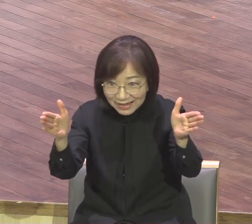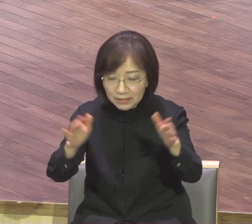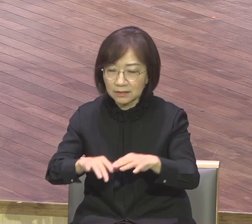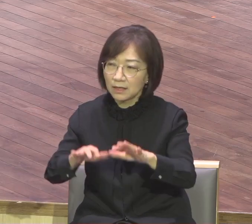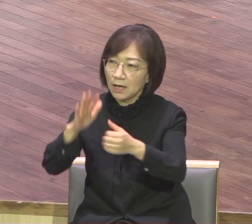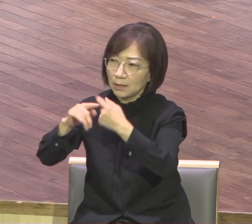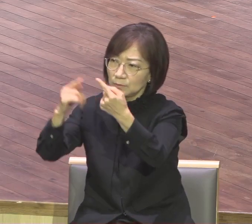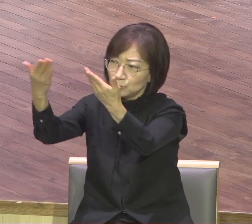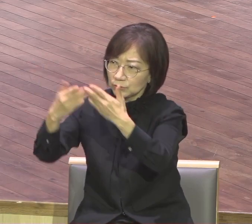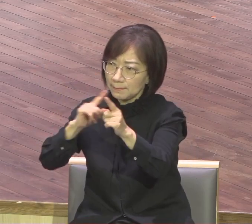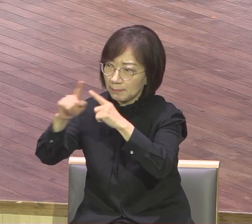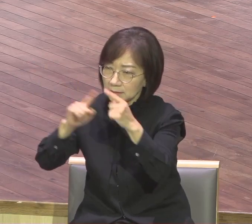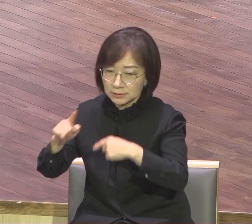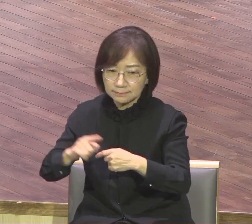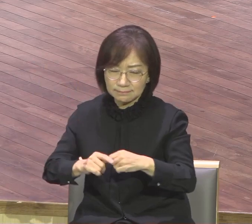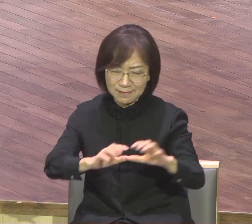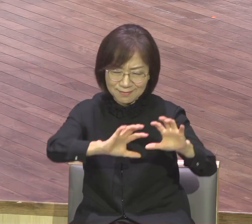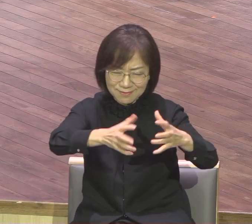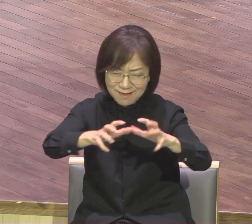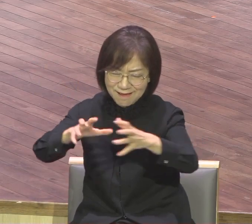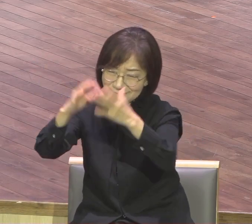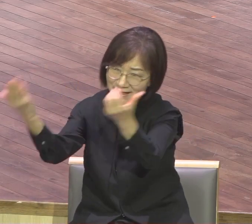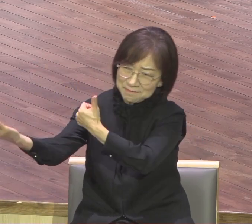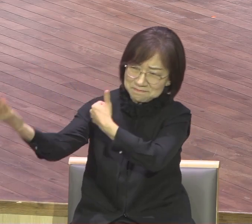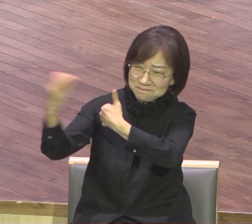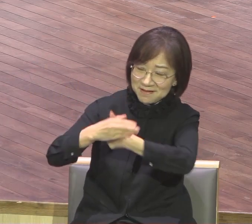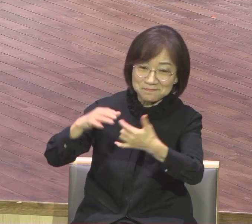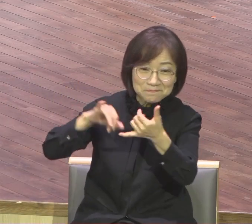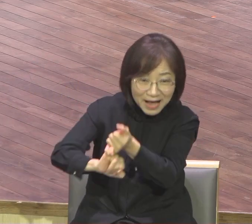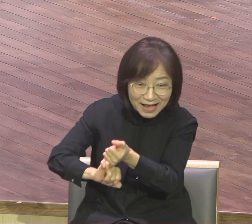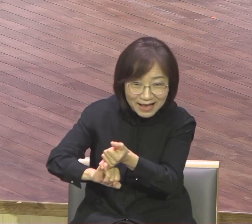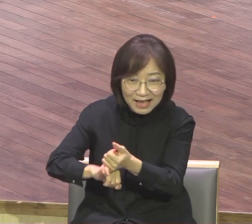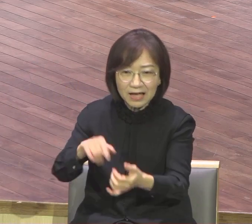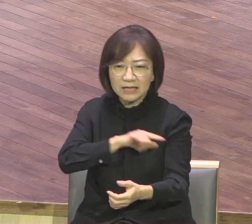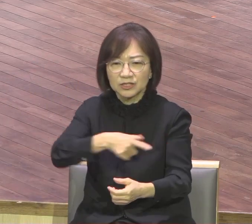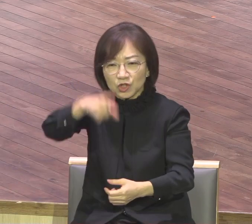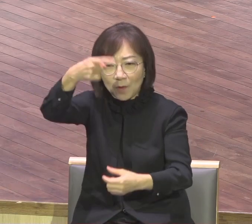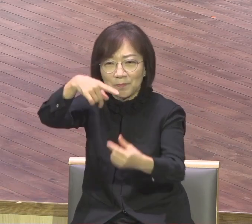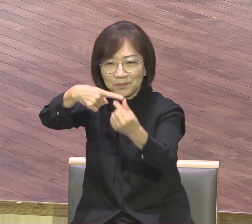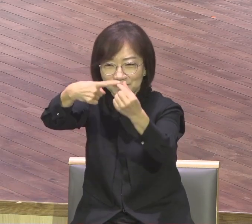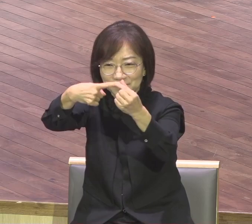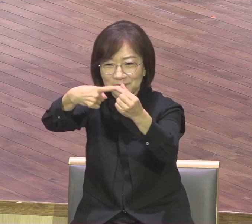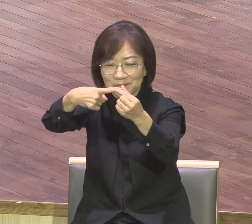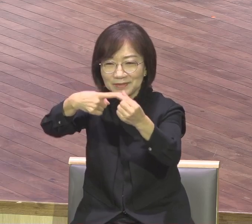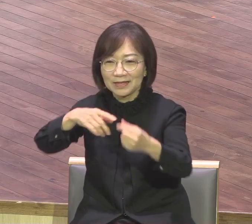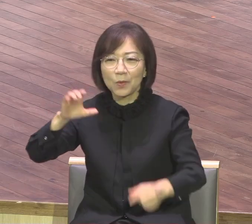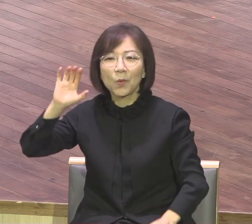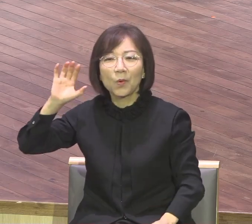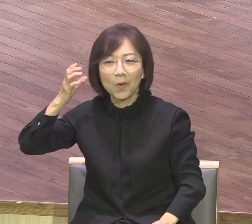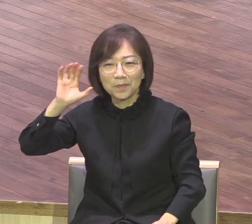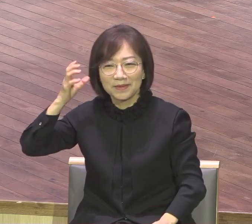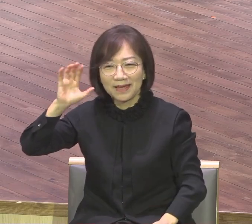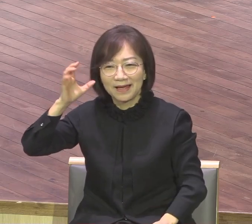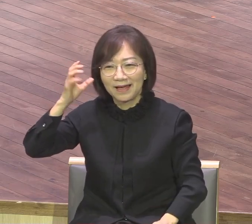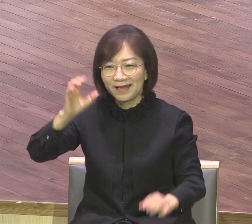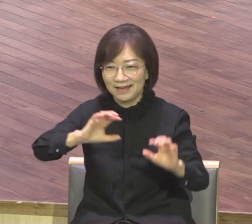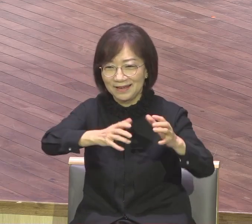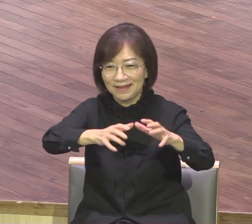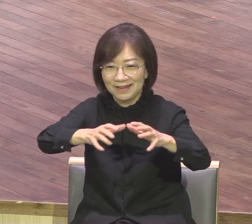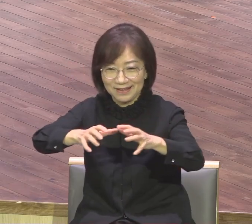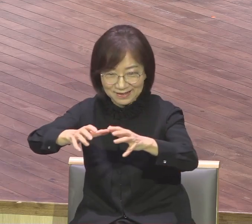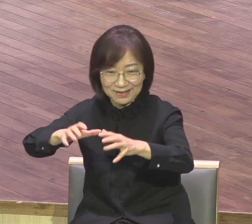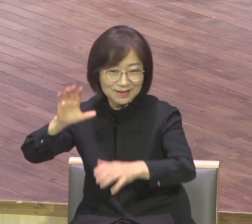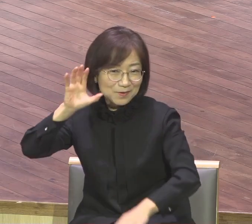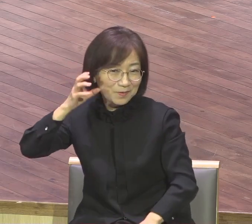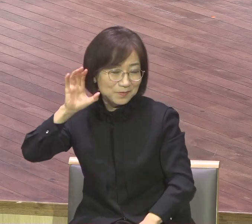얻게 하리라는 말씀의 그 응답이 첫 번째 선교 망대가 이곳입니다. Recibiendo el año